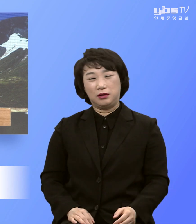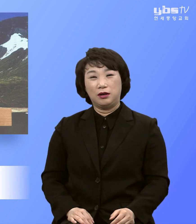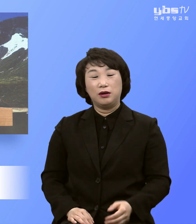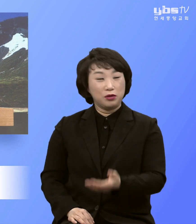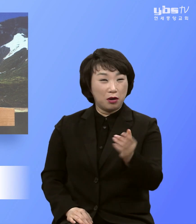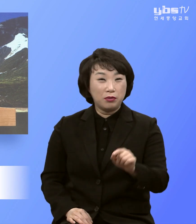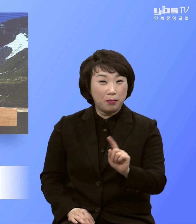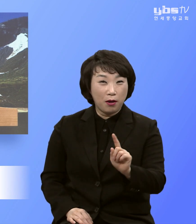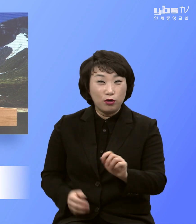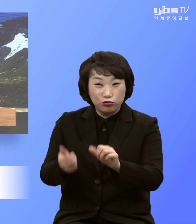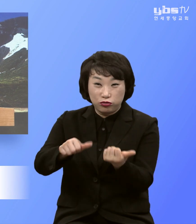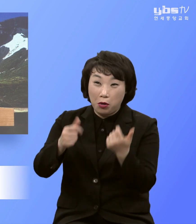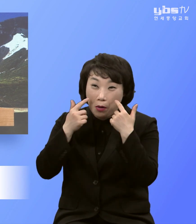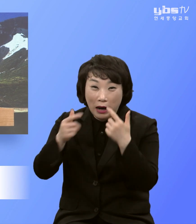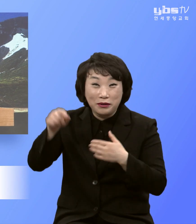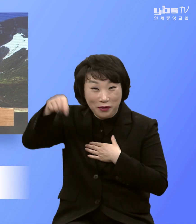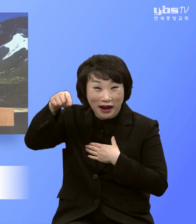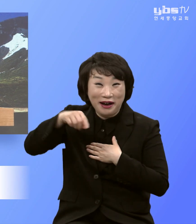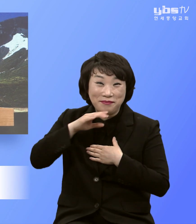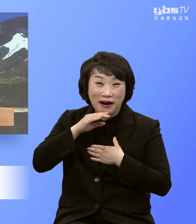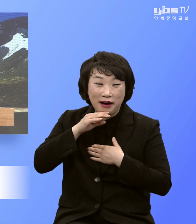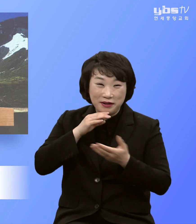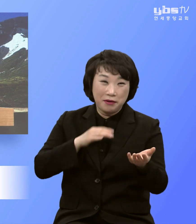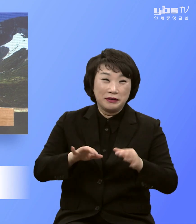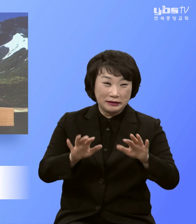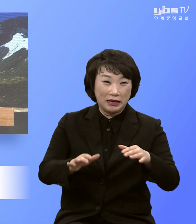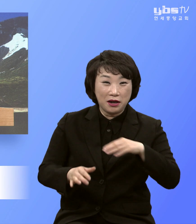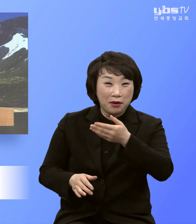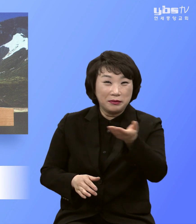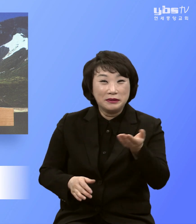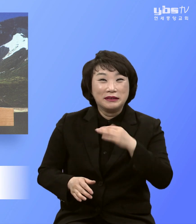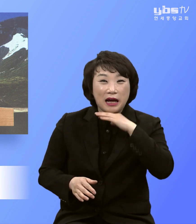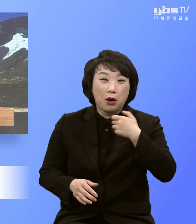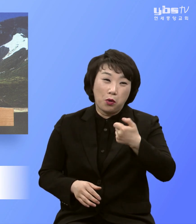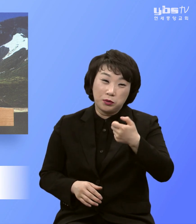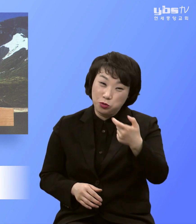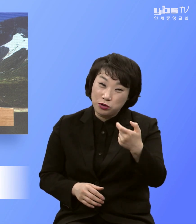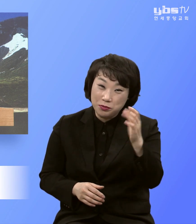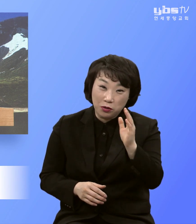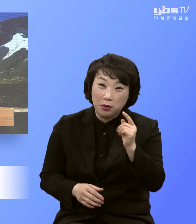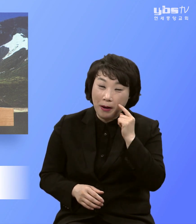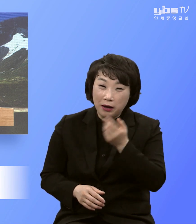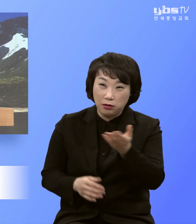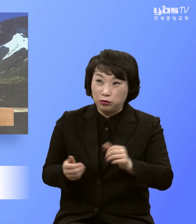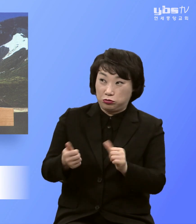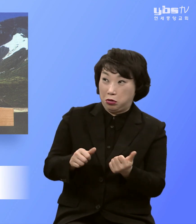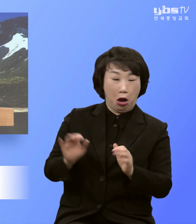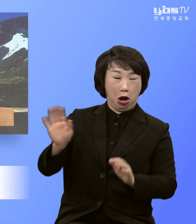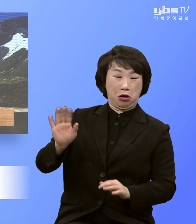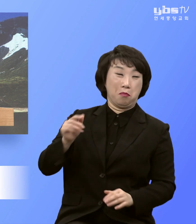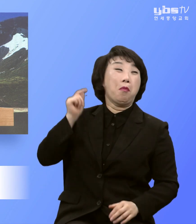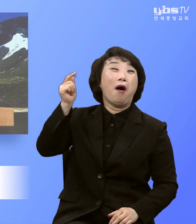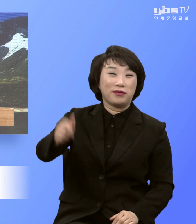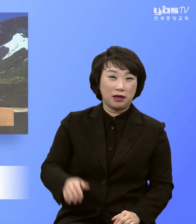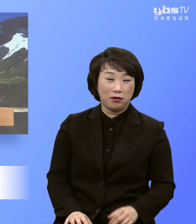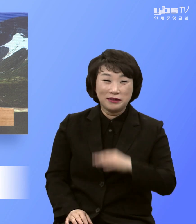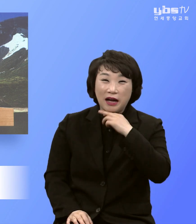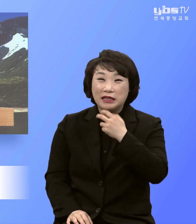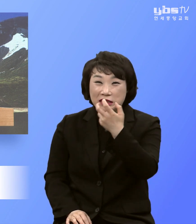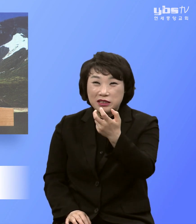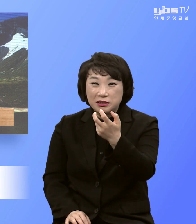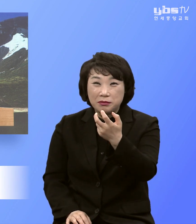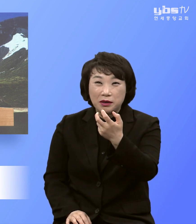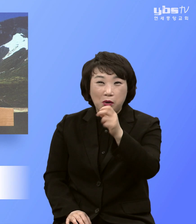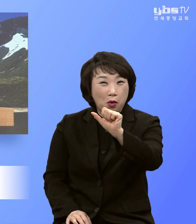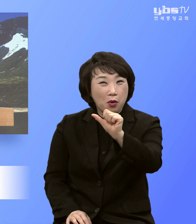기정사실이요. 근데 50대 돼보세요. 아직도 죽을라 그래 죽는다 소리 아니죠. 70대 중반만